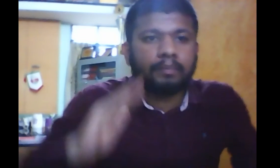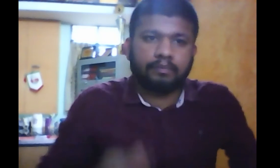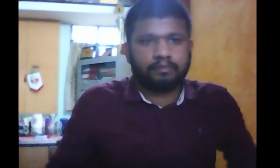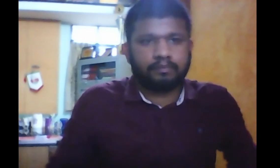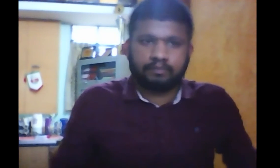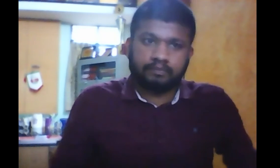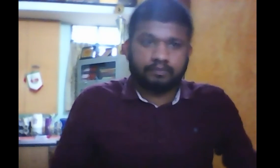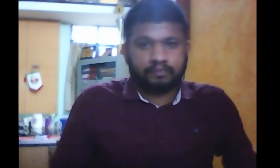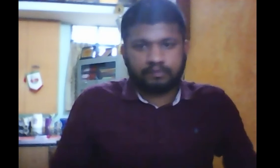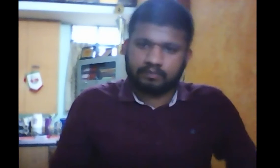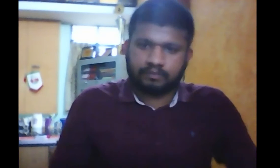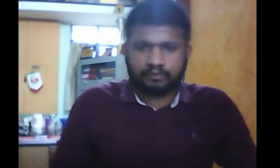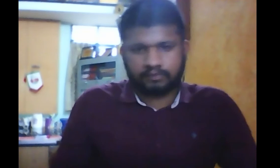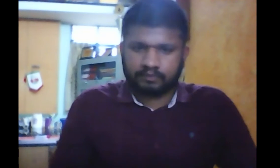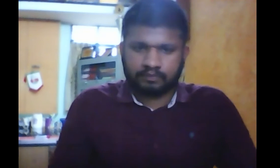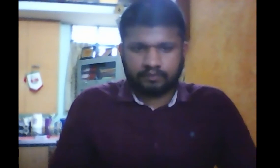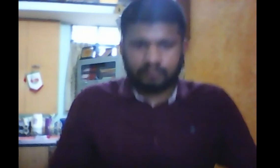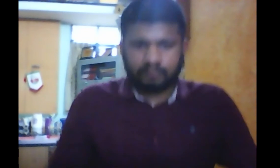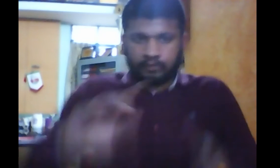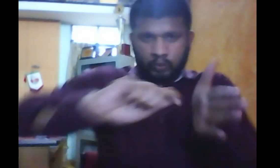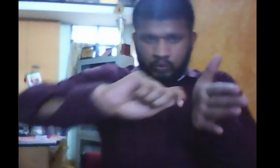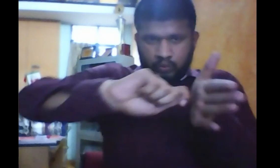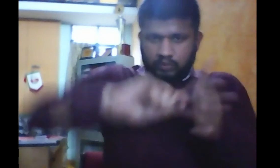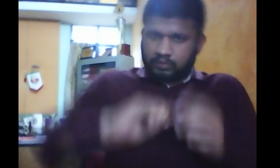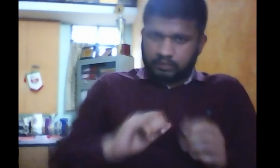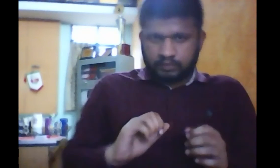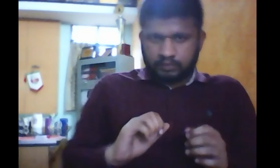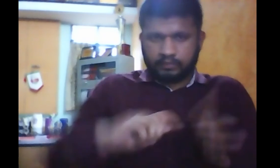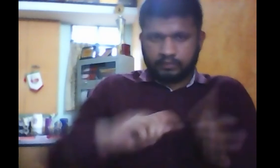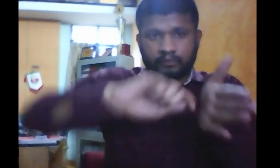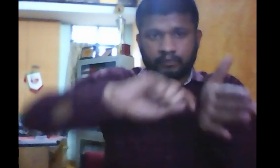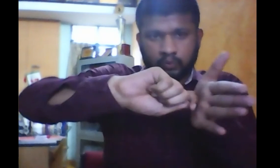पीछे से आगे की तरफ हाथ को खोलना है. From back to front. Yes. When.